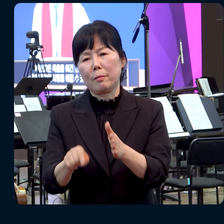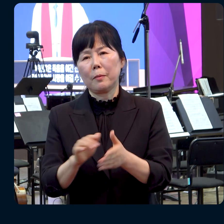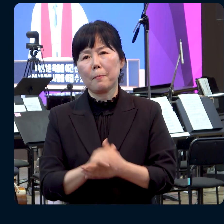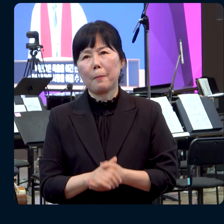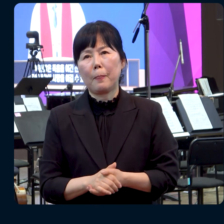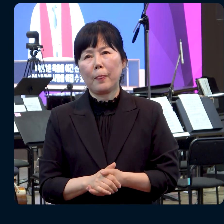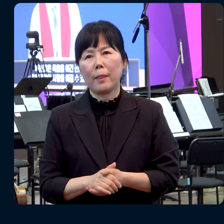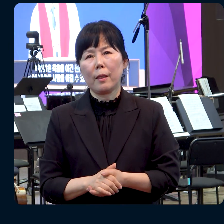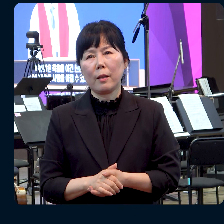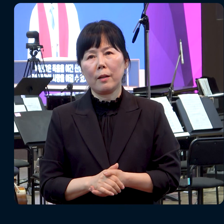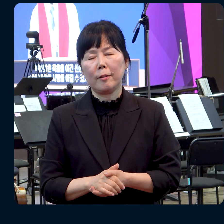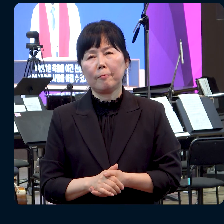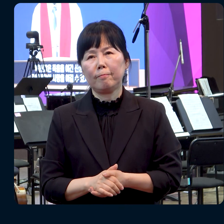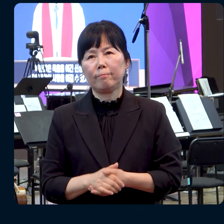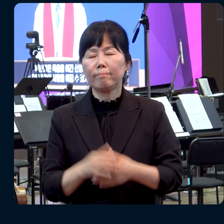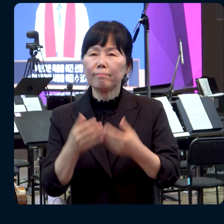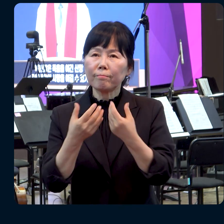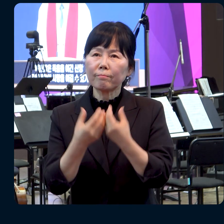이야기가 있습니다.